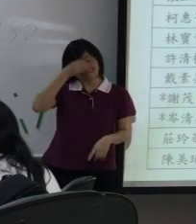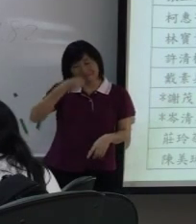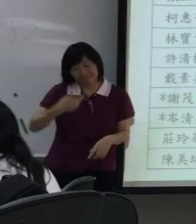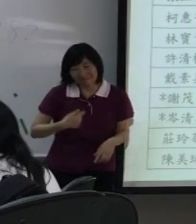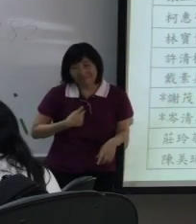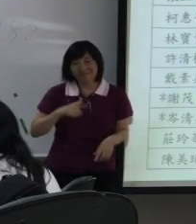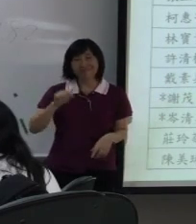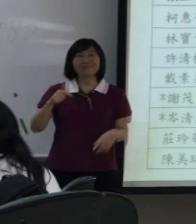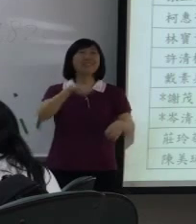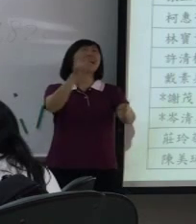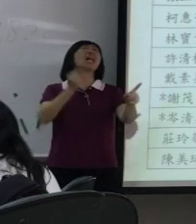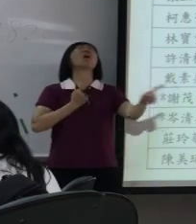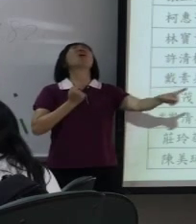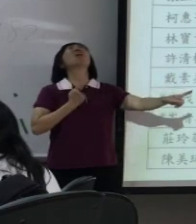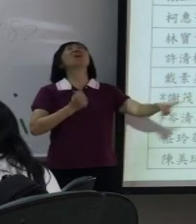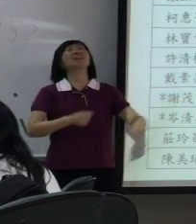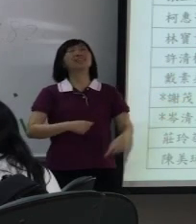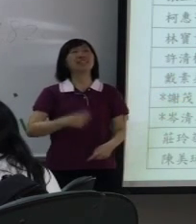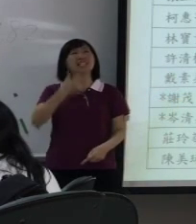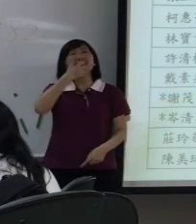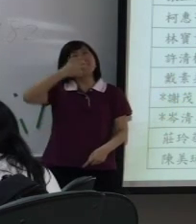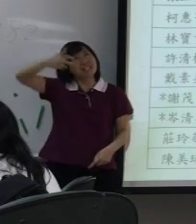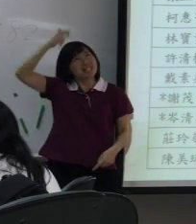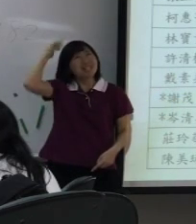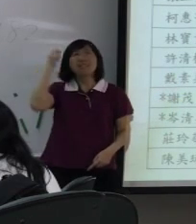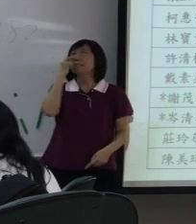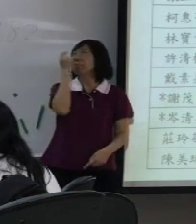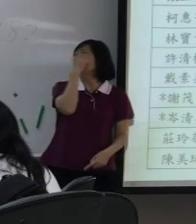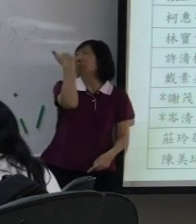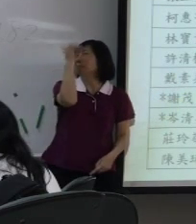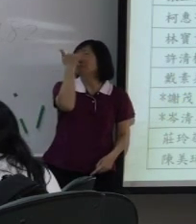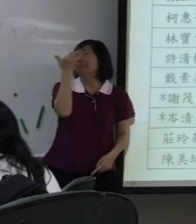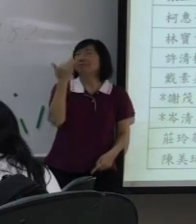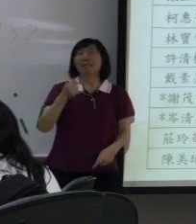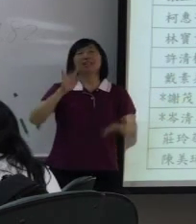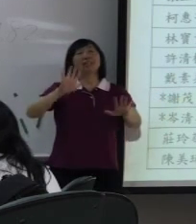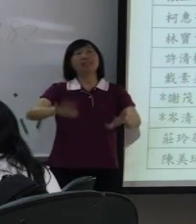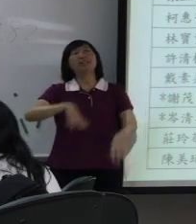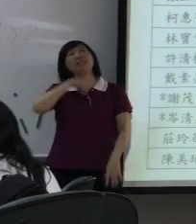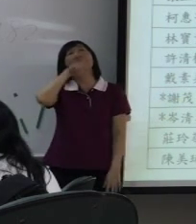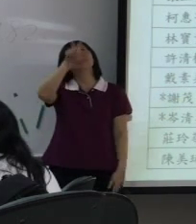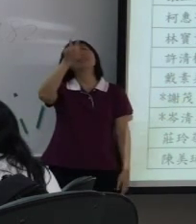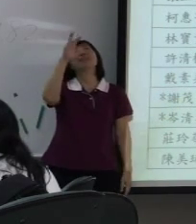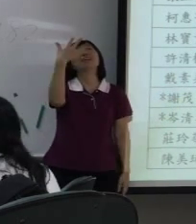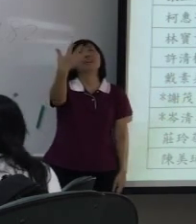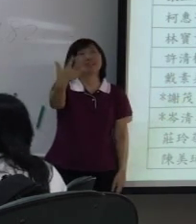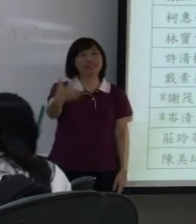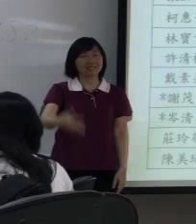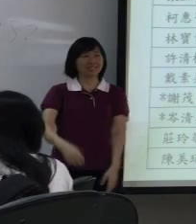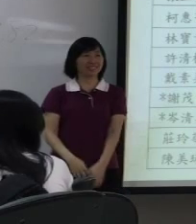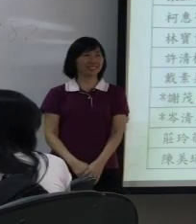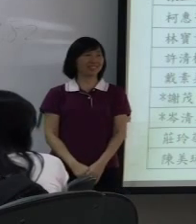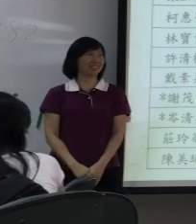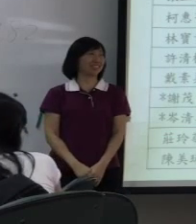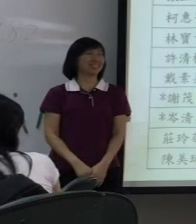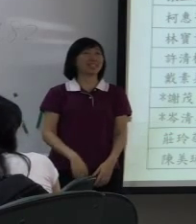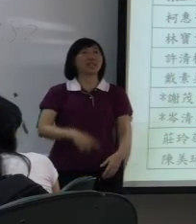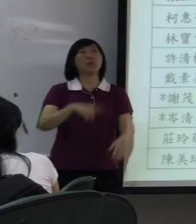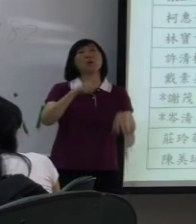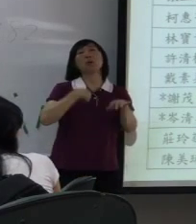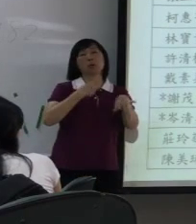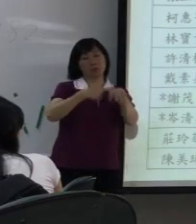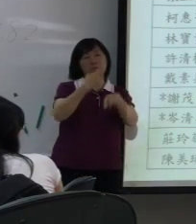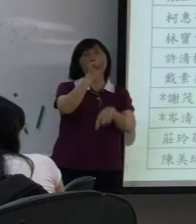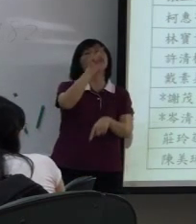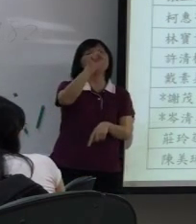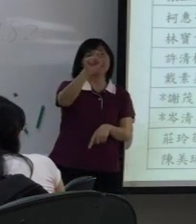道了哦，法苍苍，世茫茫，今年已经78了，从18岁